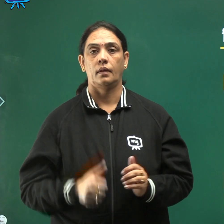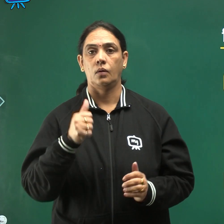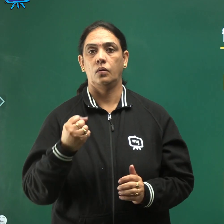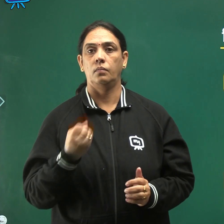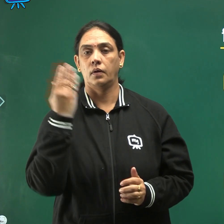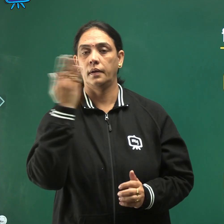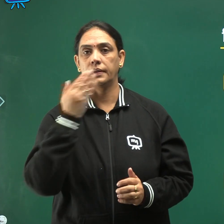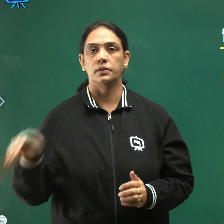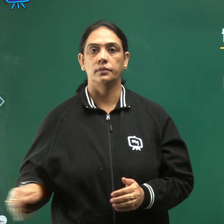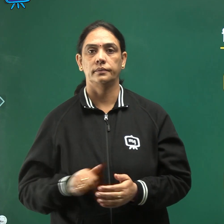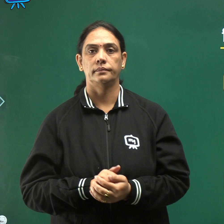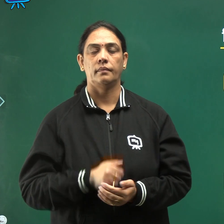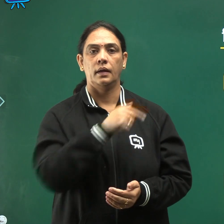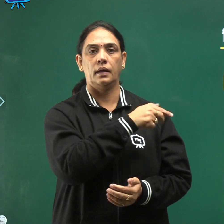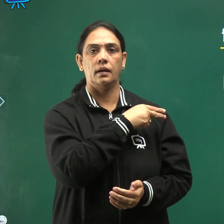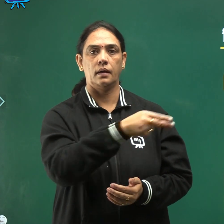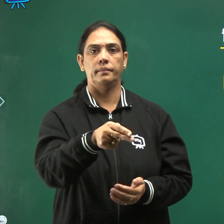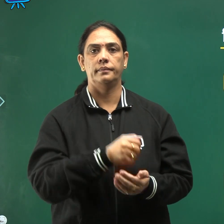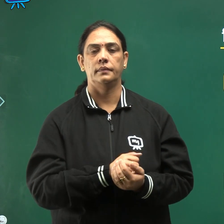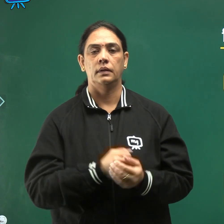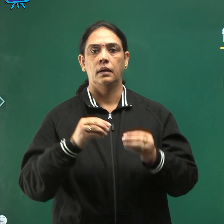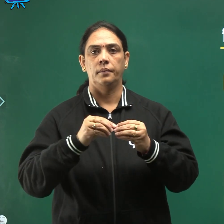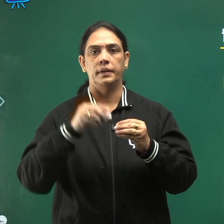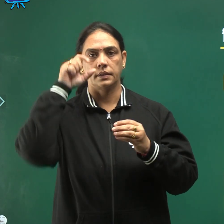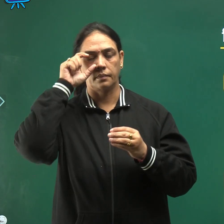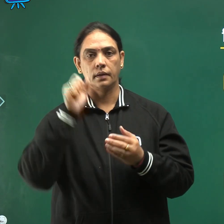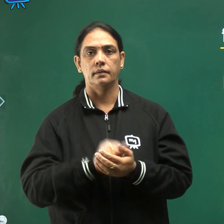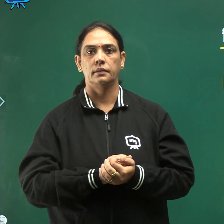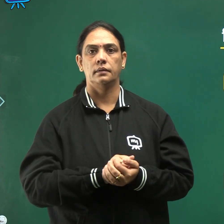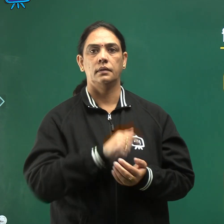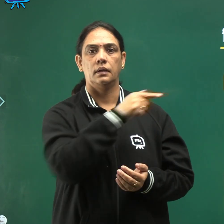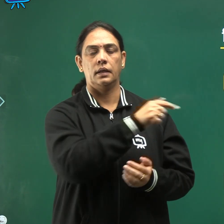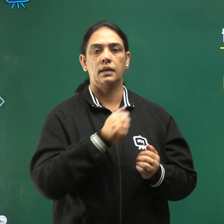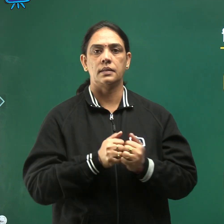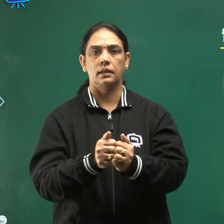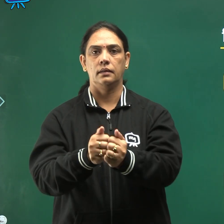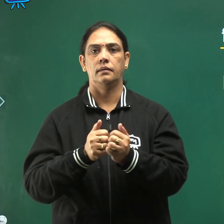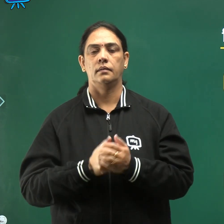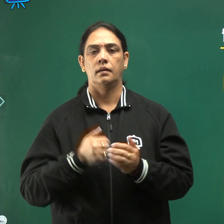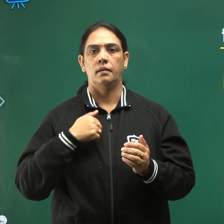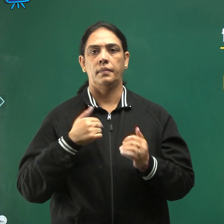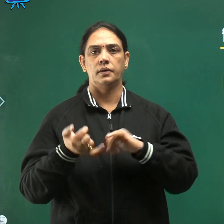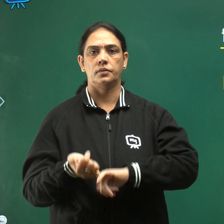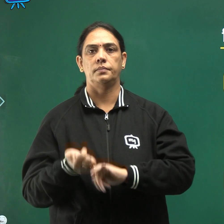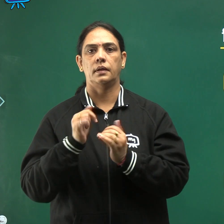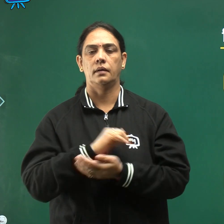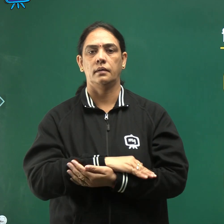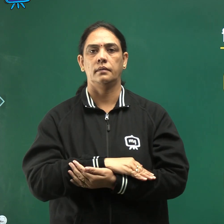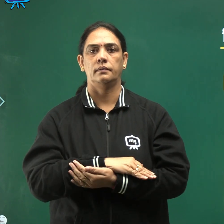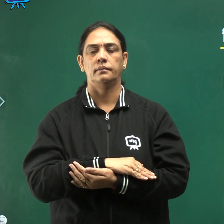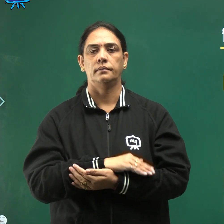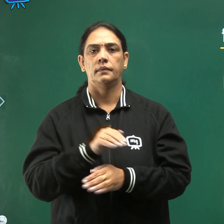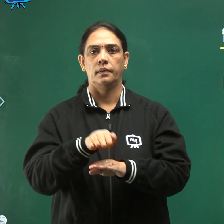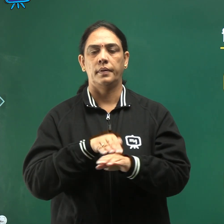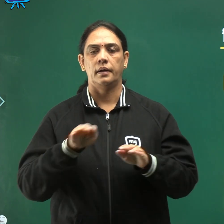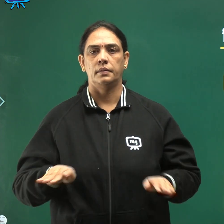गुड मॉर्निंग बच्चों, मेरा नाम भुवनेश शर्मा, मेरे साथ सुष्मिता मैम।